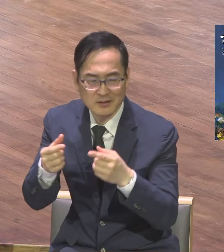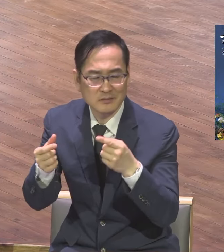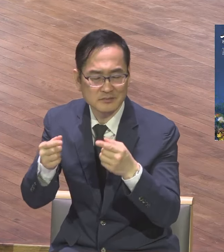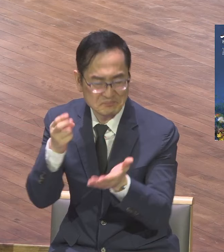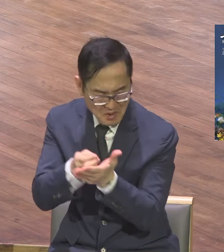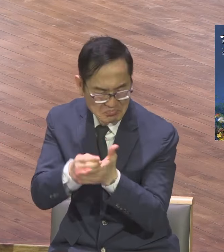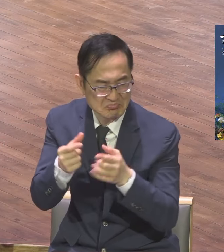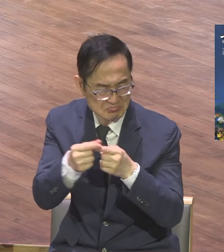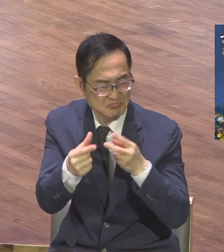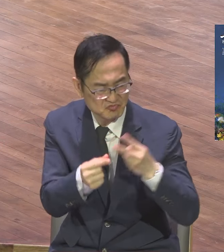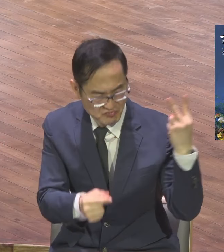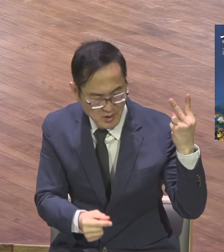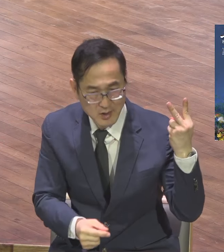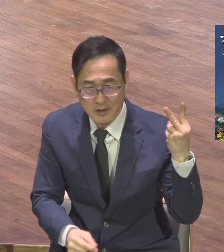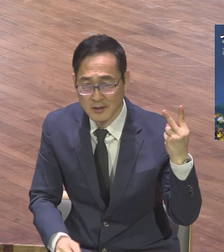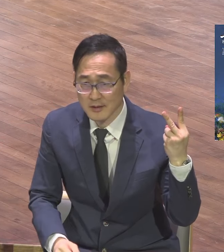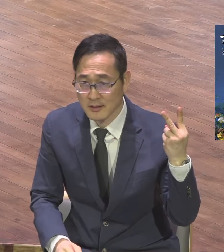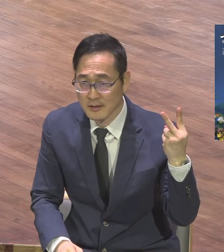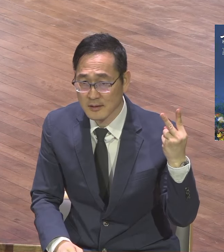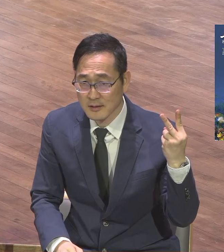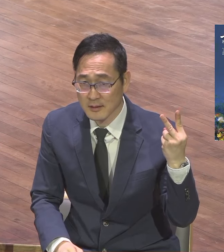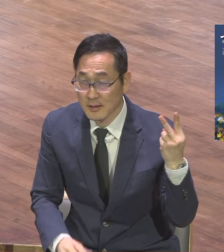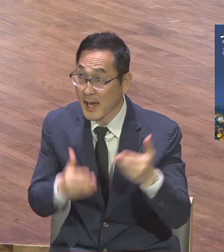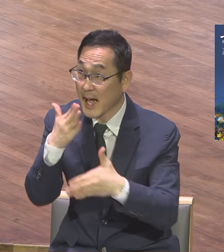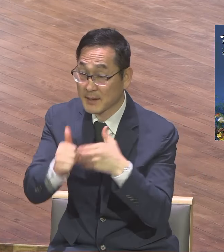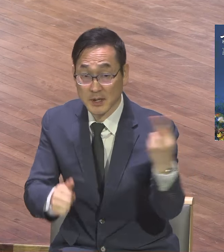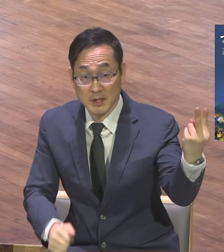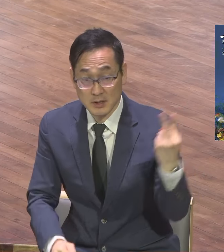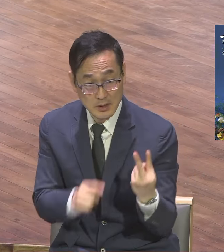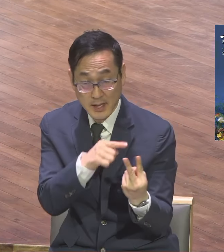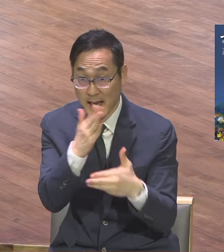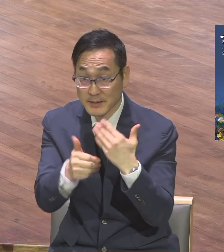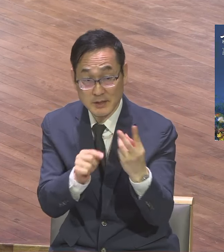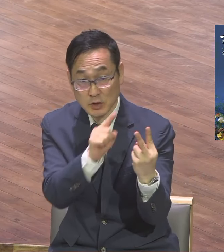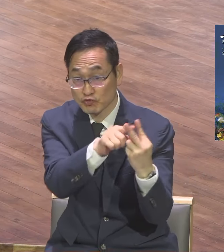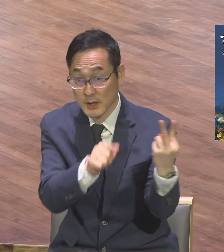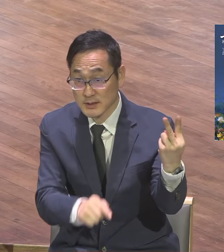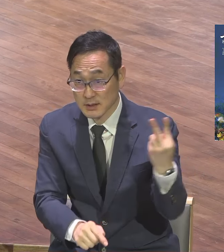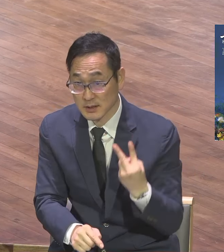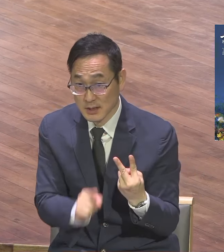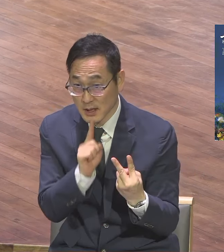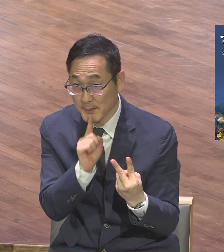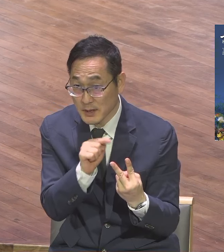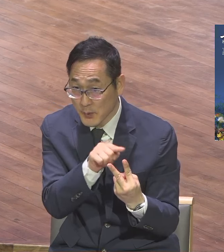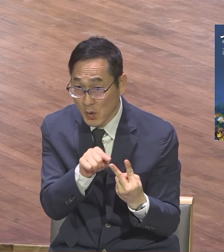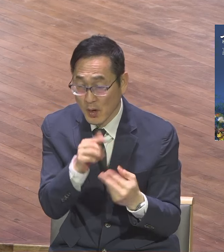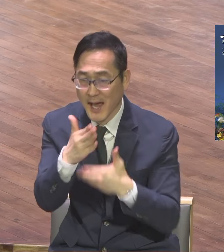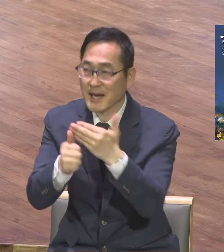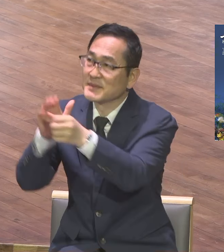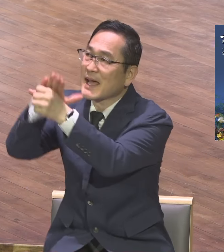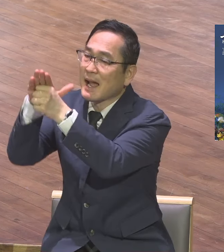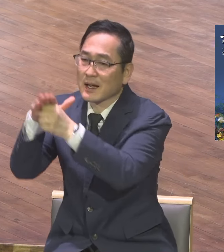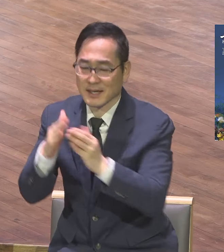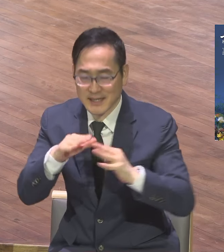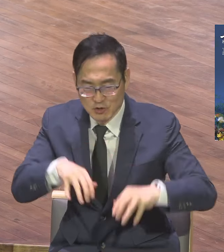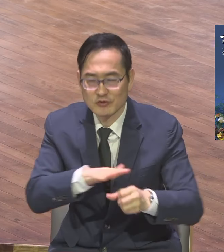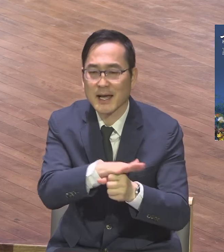하나님이 우리에게 주신 계명의 핵심이 뭐예요? 하나님을 사랑하고 이웃을